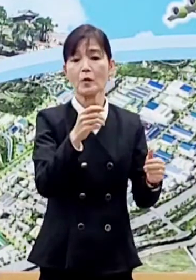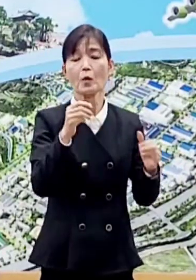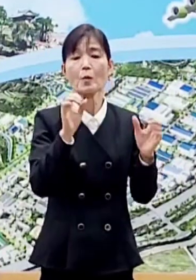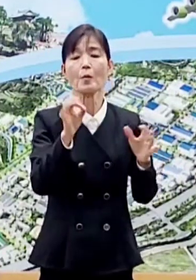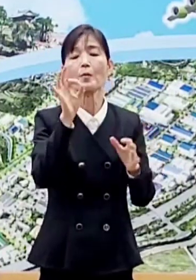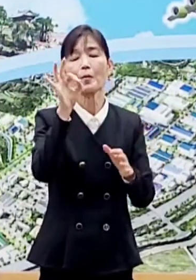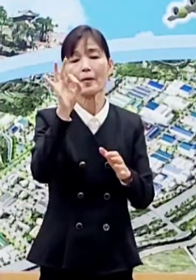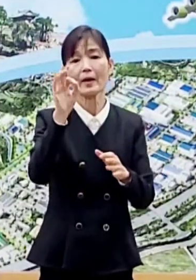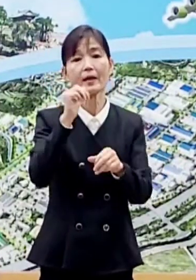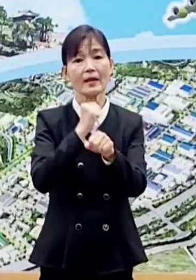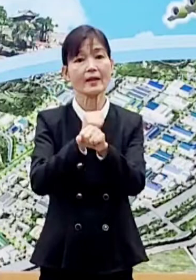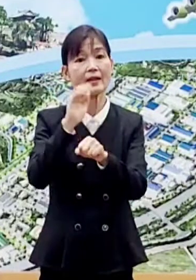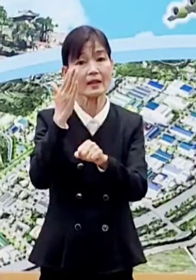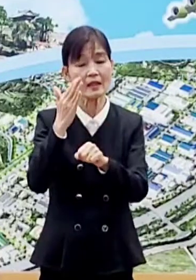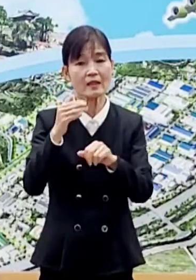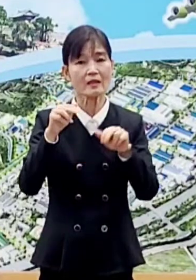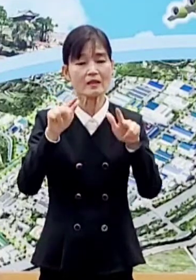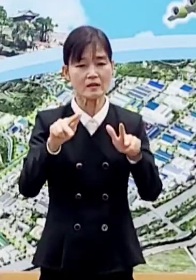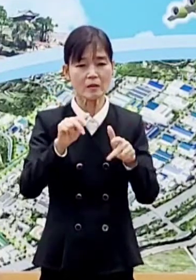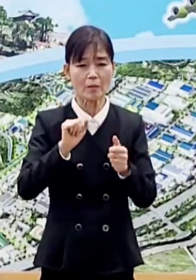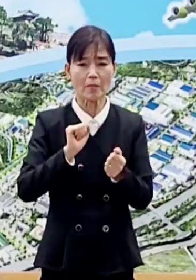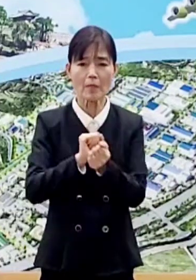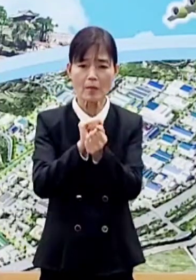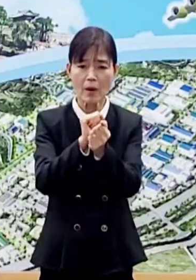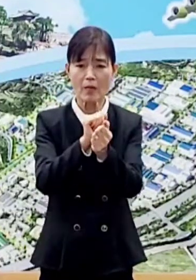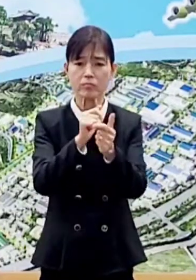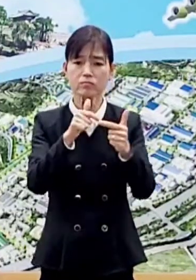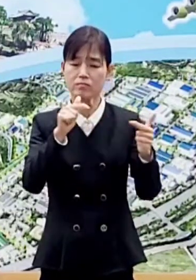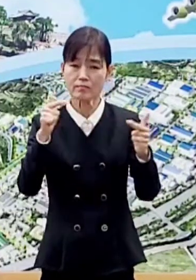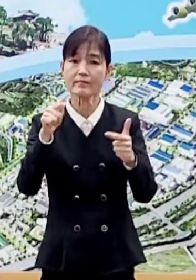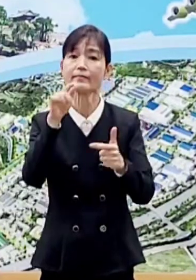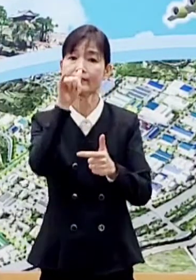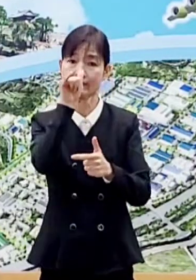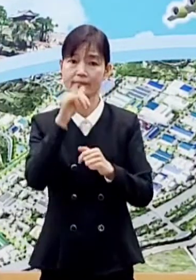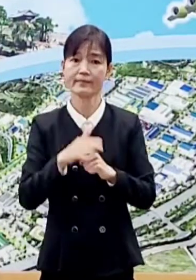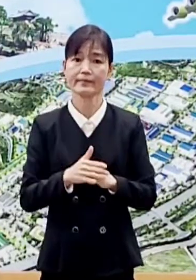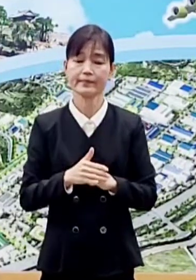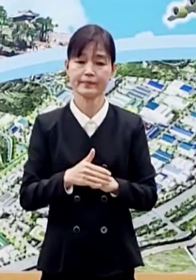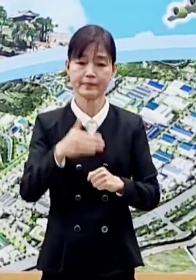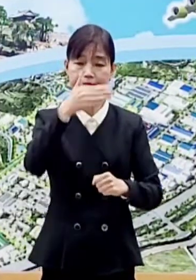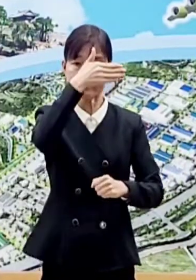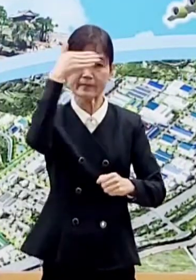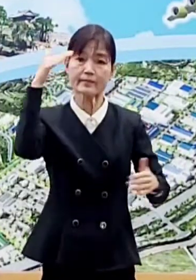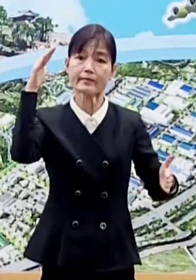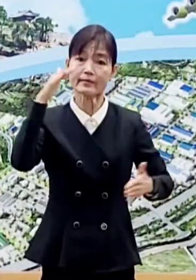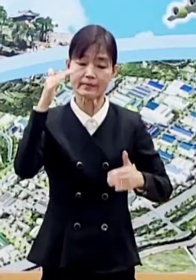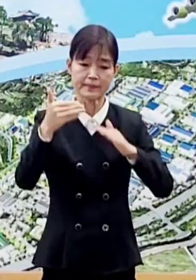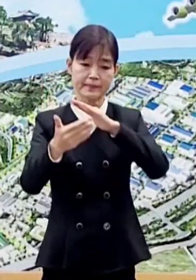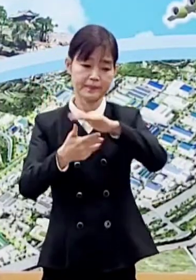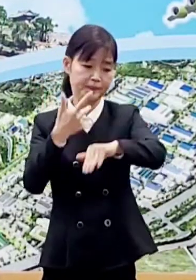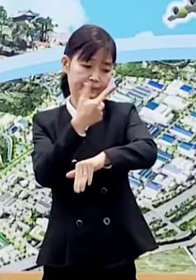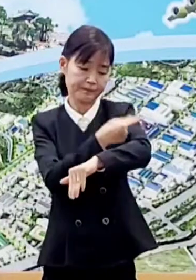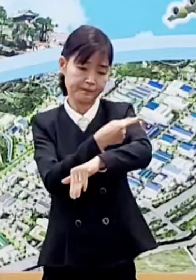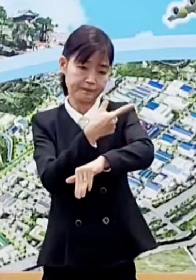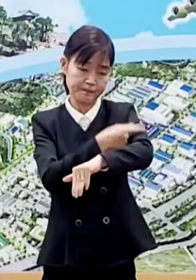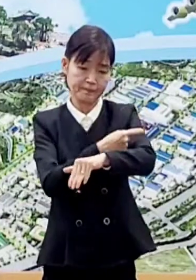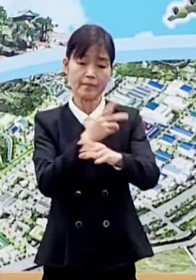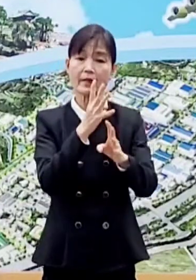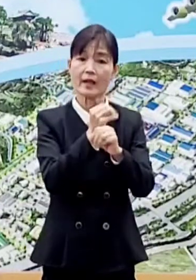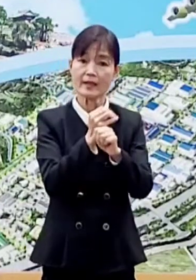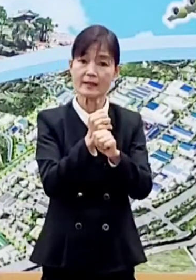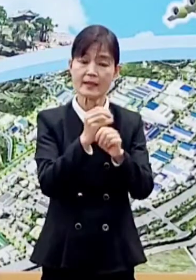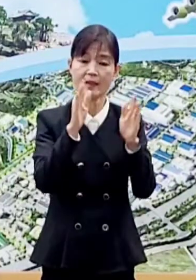패스 적용 범위는 대규모 점포까지 확대됩니다. 청소년의 백신 접종 기간 확보와